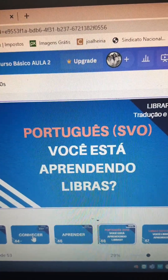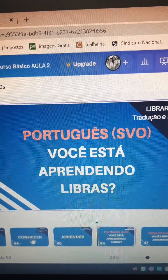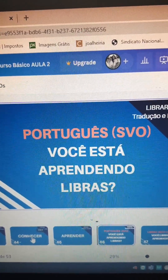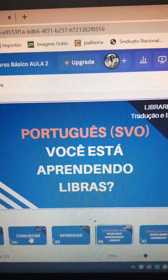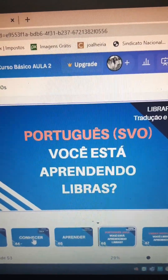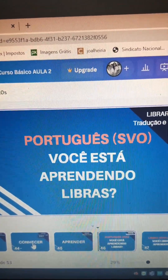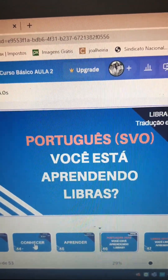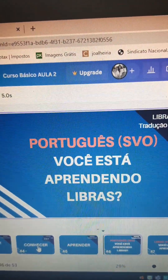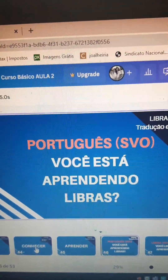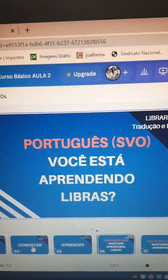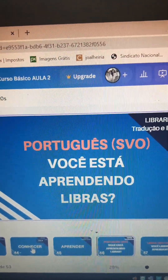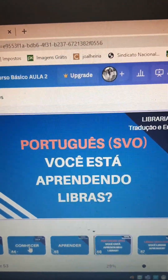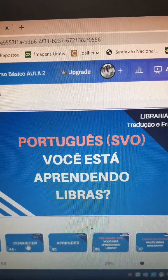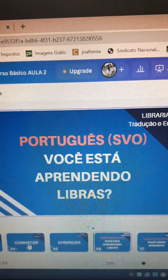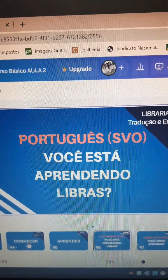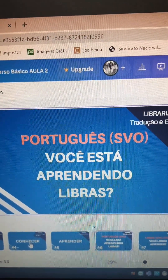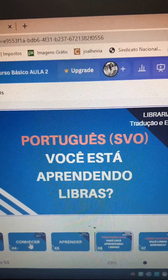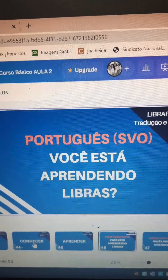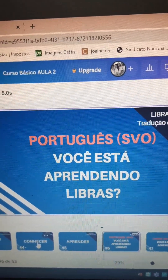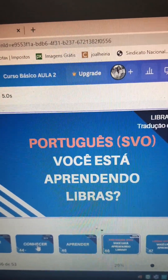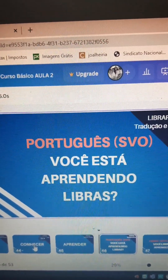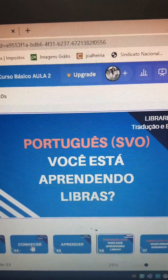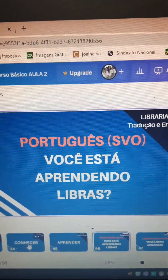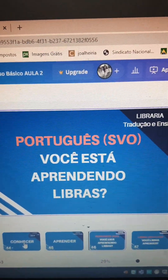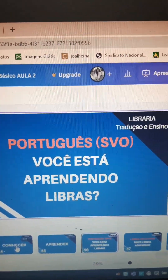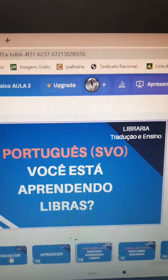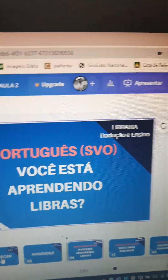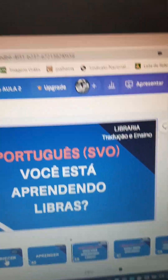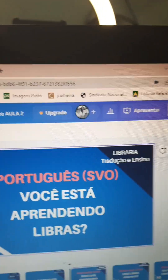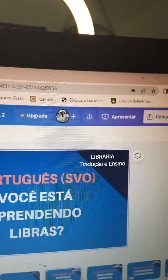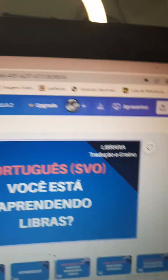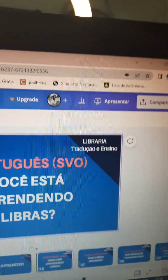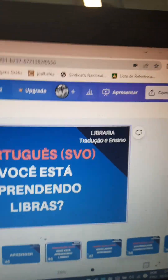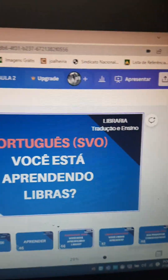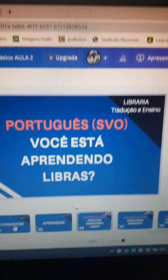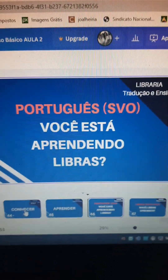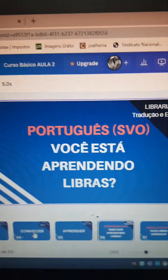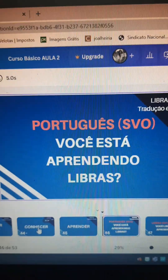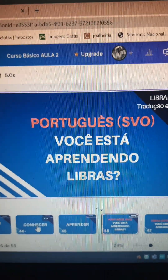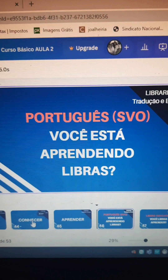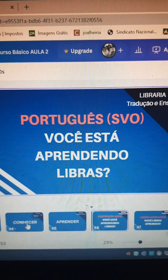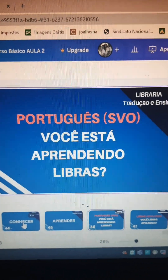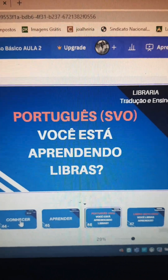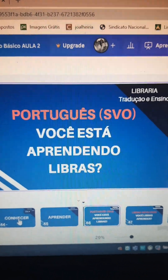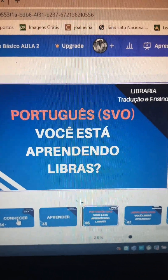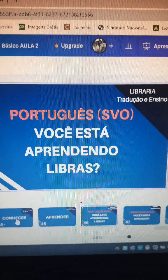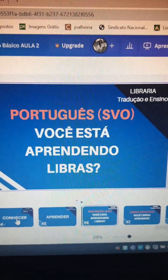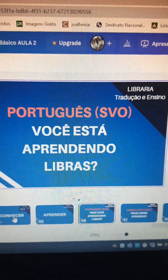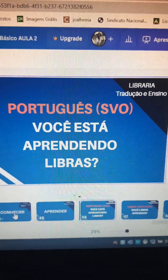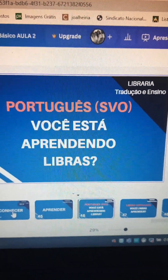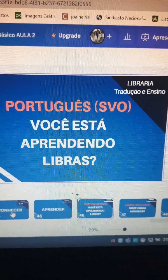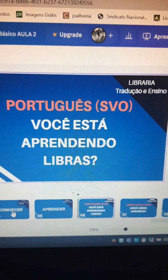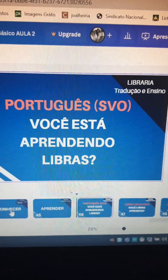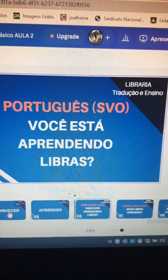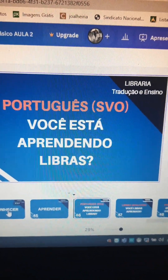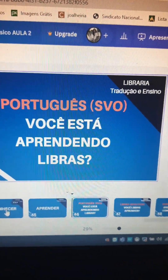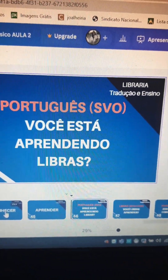verbo, Libras é o objeto. Na Libras, essa construção gramatical